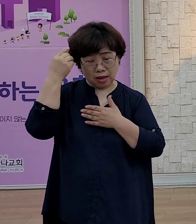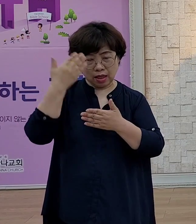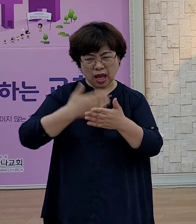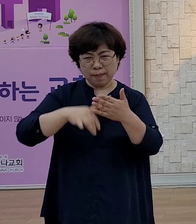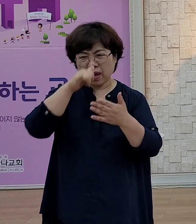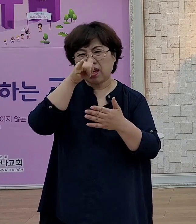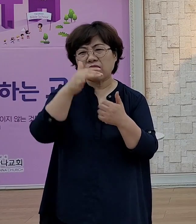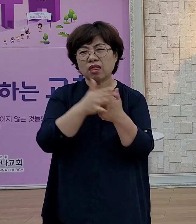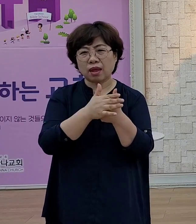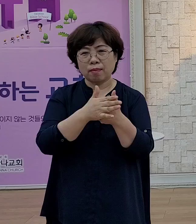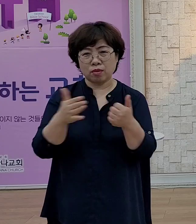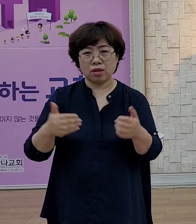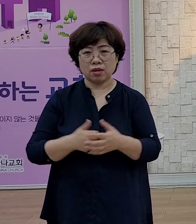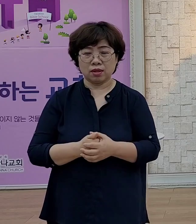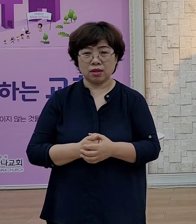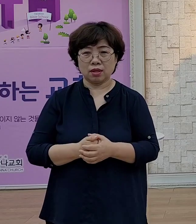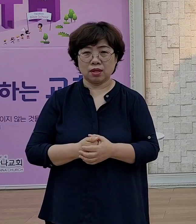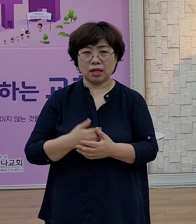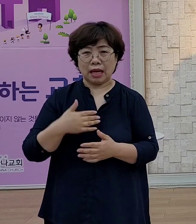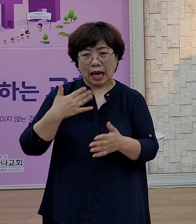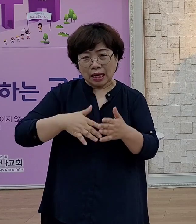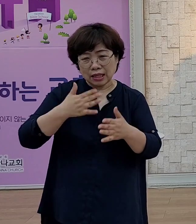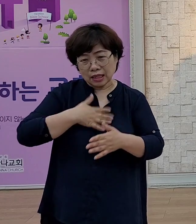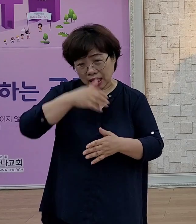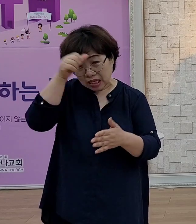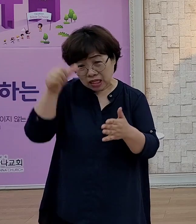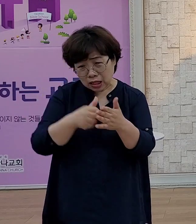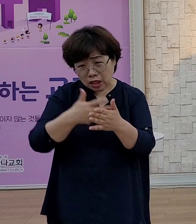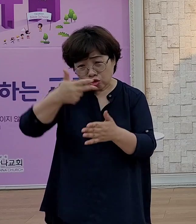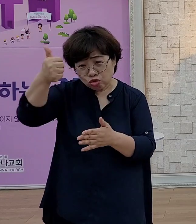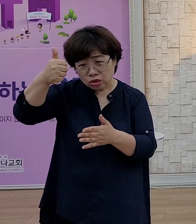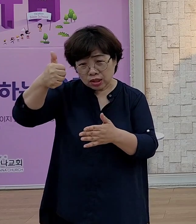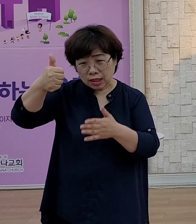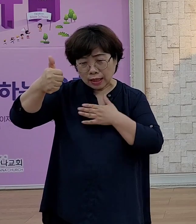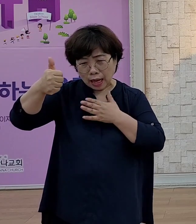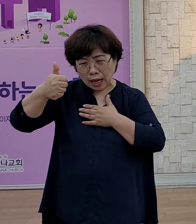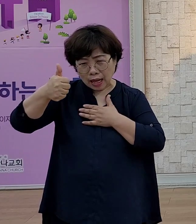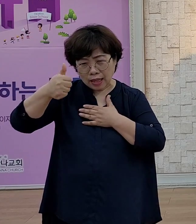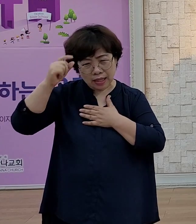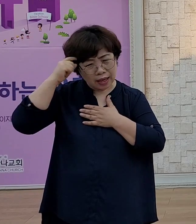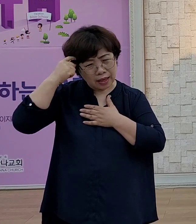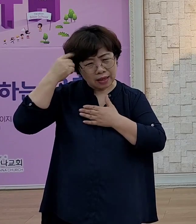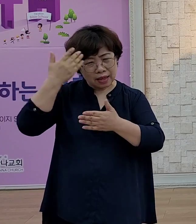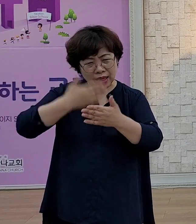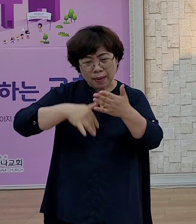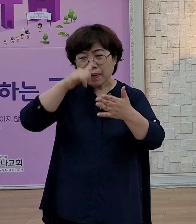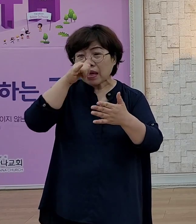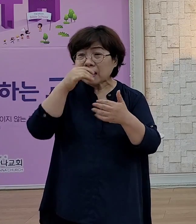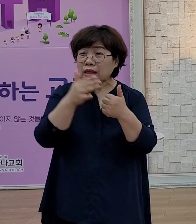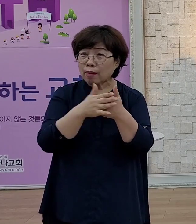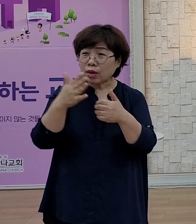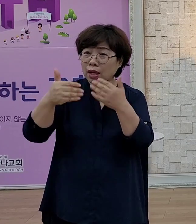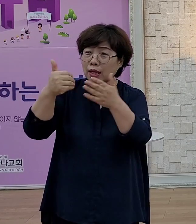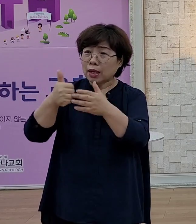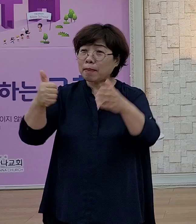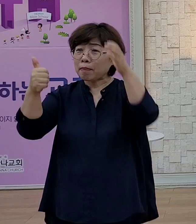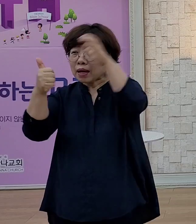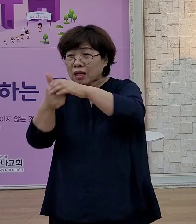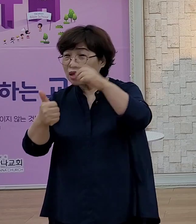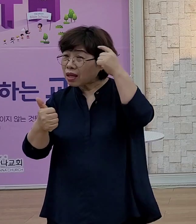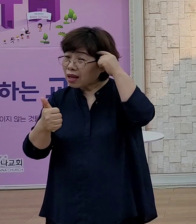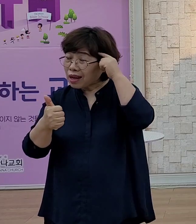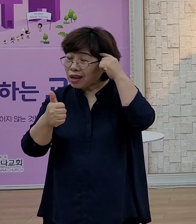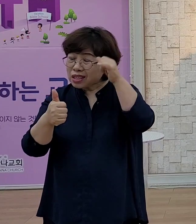때문에 아직도 내가 내 인생의 주인이다 라는 생각. 주님께 맡겼다고 하지만 실제로 내